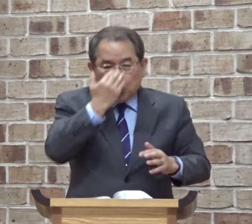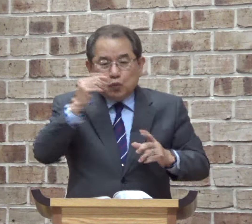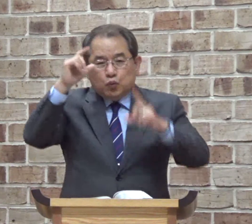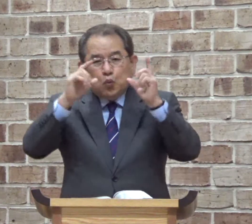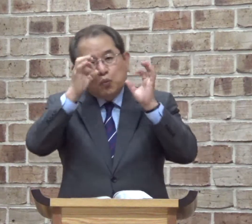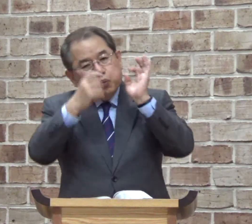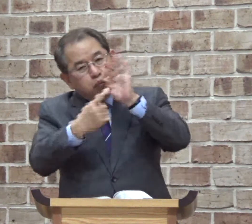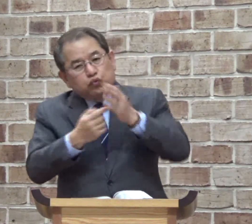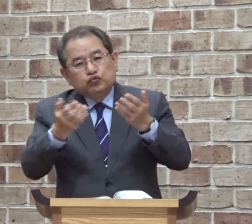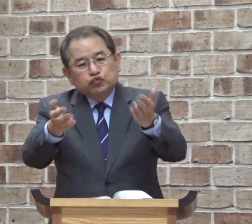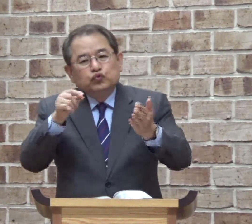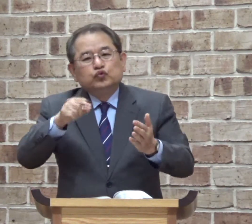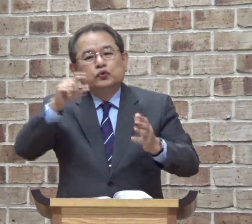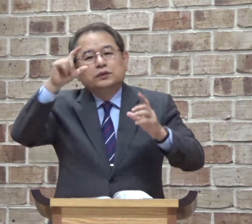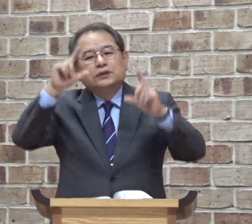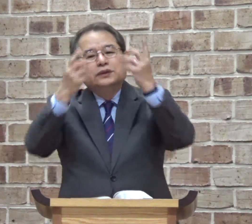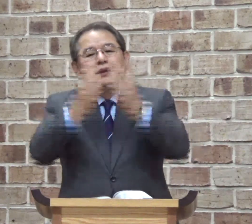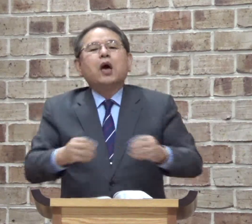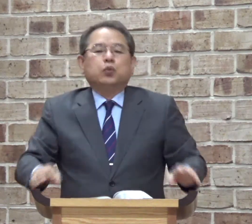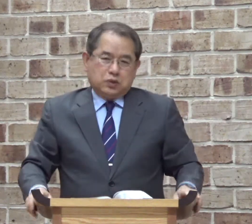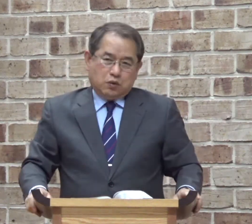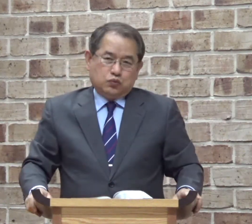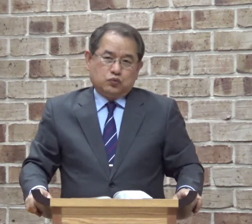빌립보서 2장부터 8절까지의 말씀입니다.